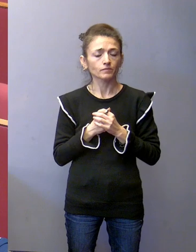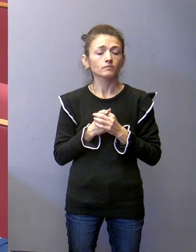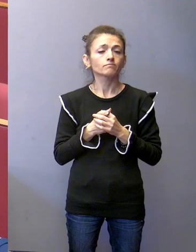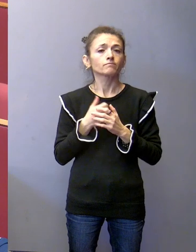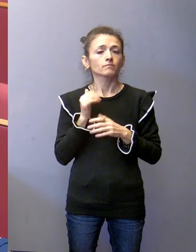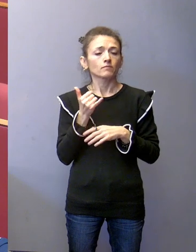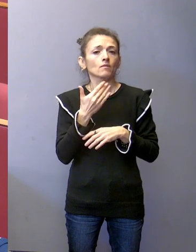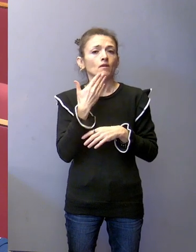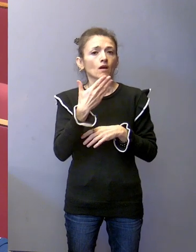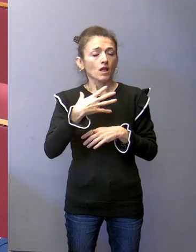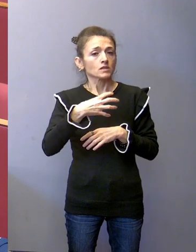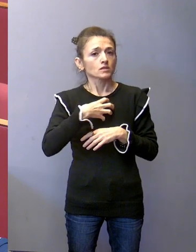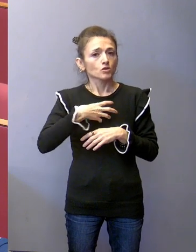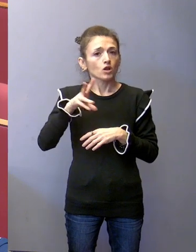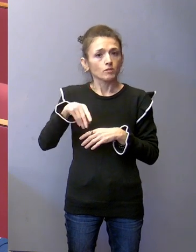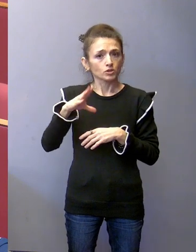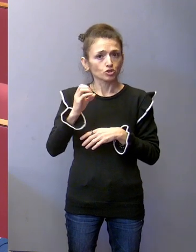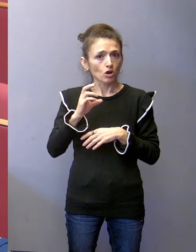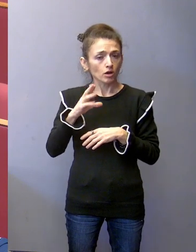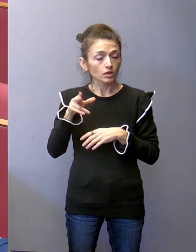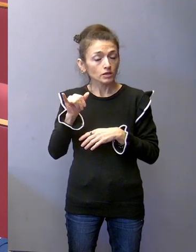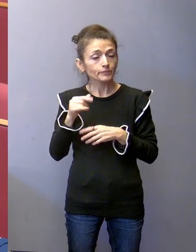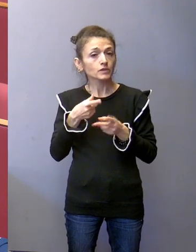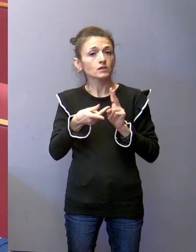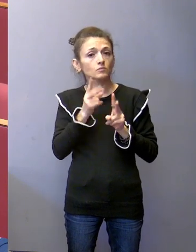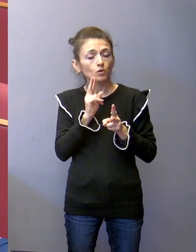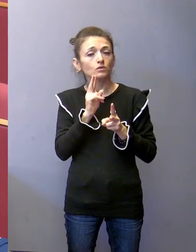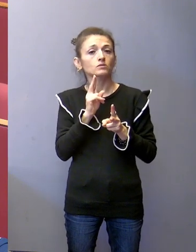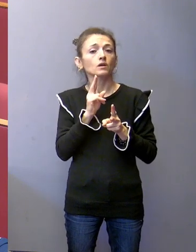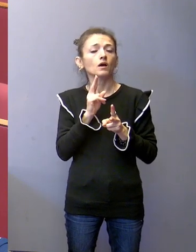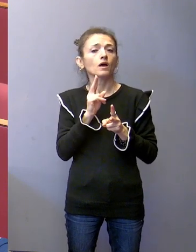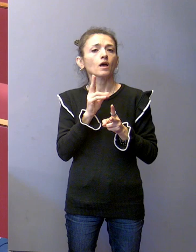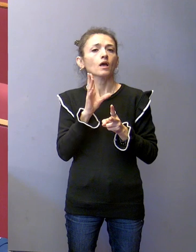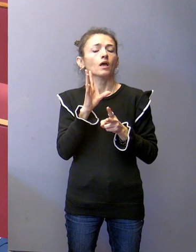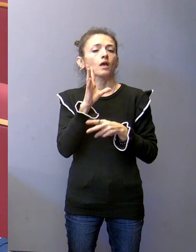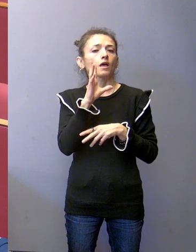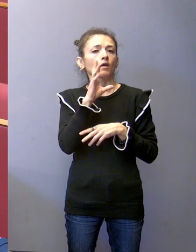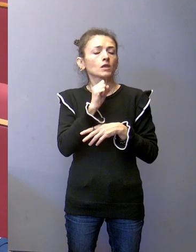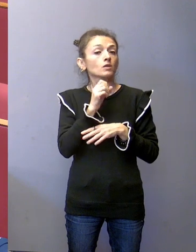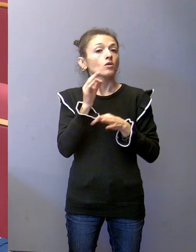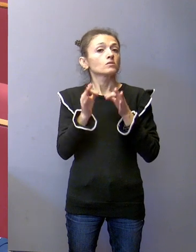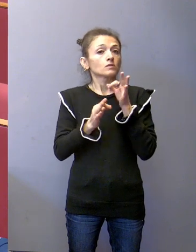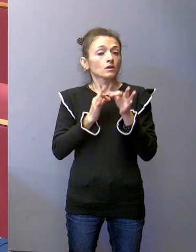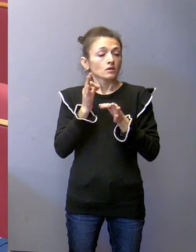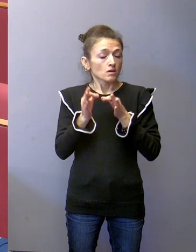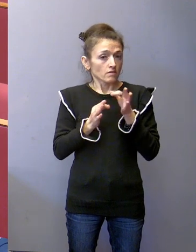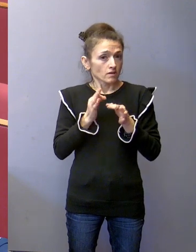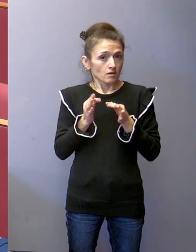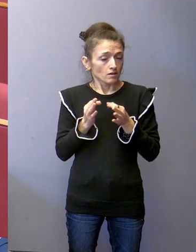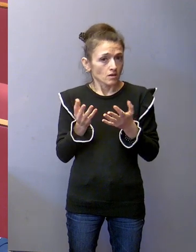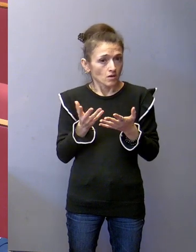ringrazio l'assessore Piciocchi per la risposta vale a dire che a questo punto anche come